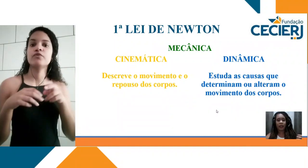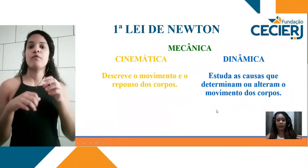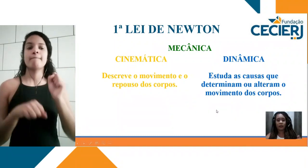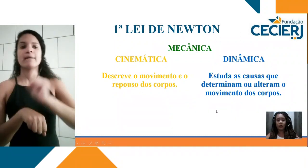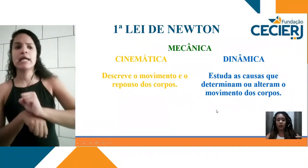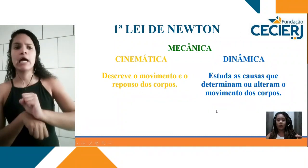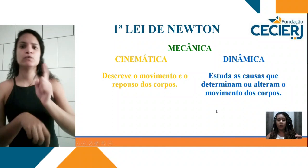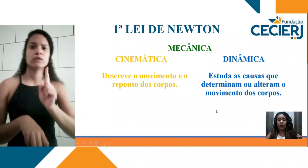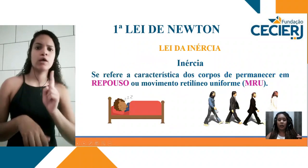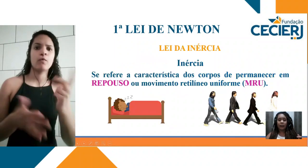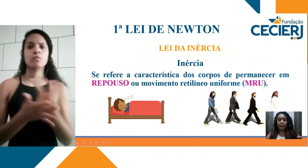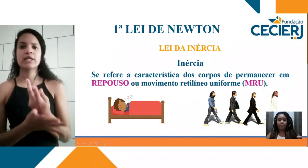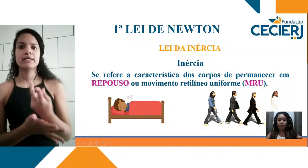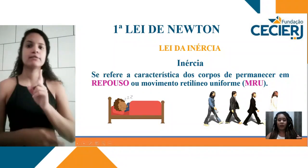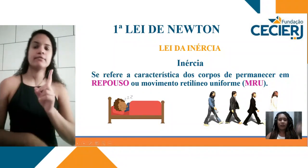esse parêntese.